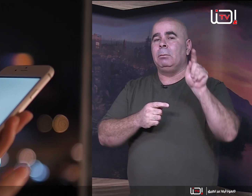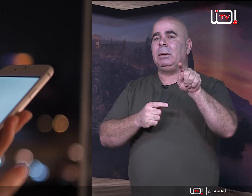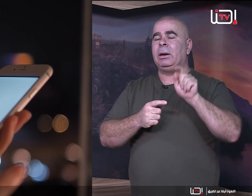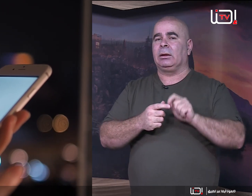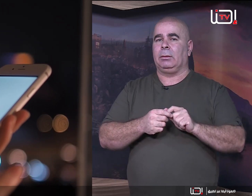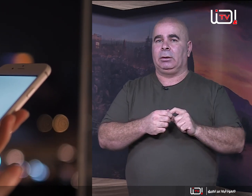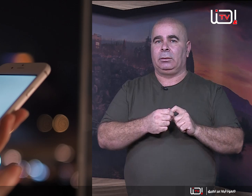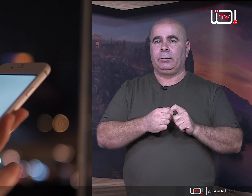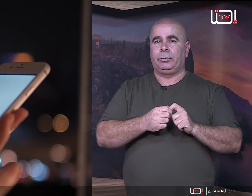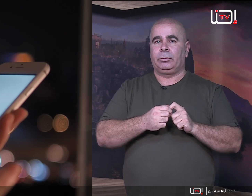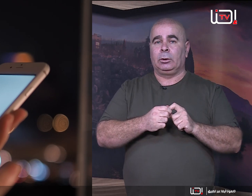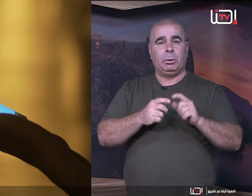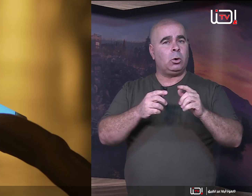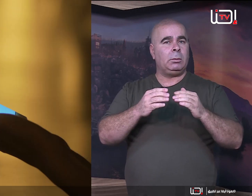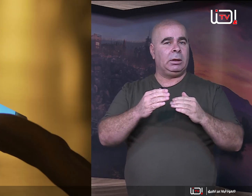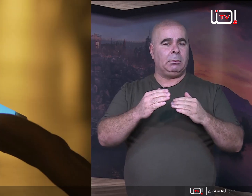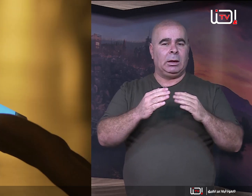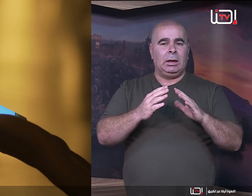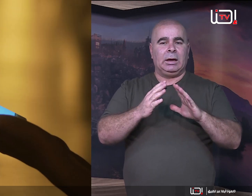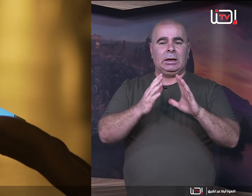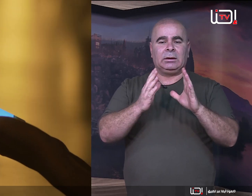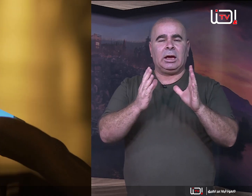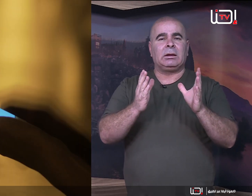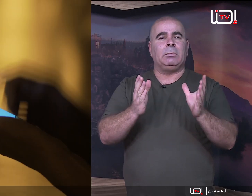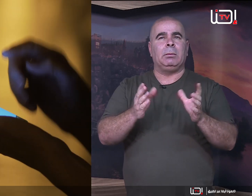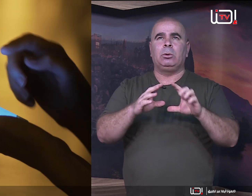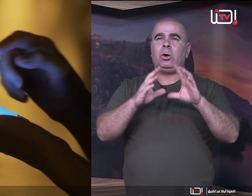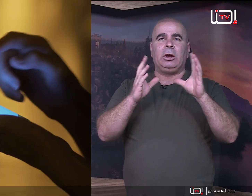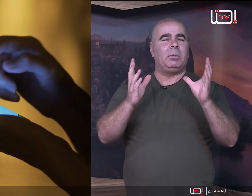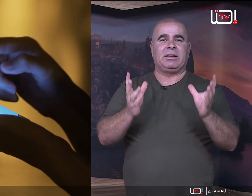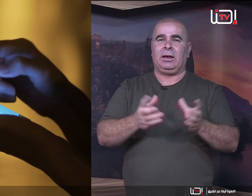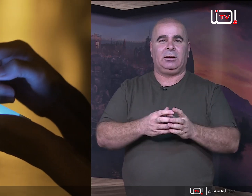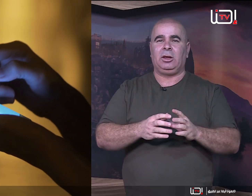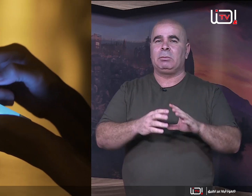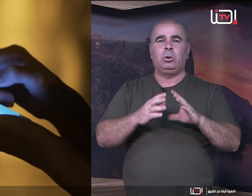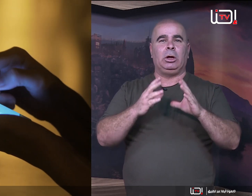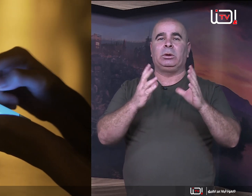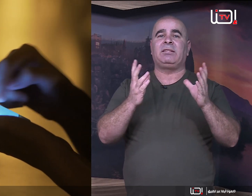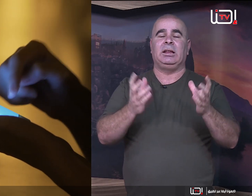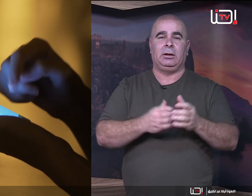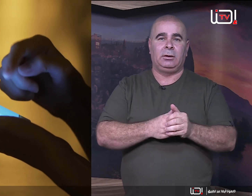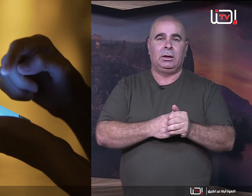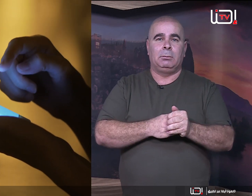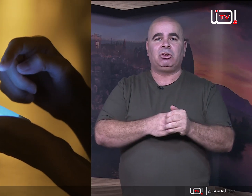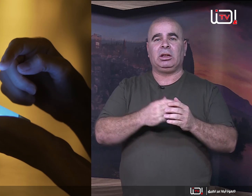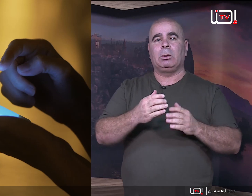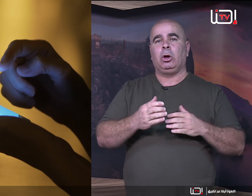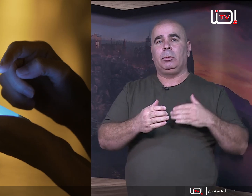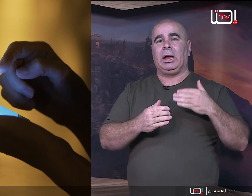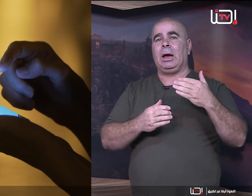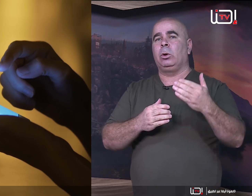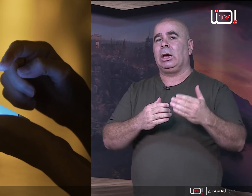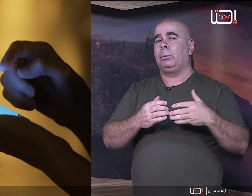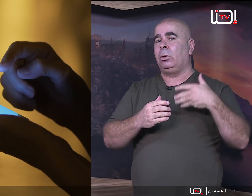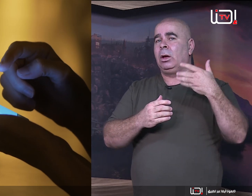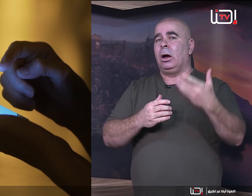مين من بنات كمان وبيكون ب يعني تحت موضوع انه مزح تحت موضوع انه تسليه مش تحت موضوع انه